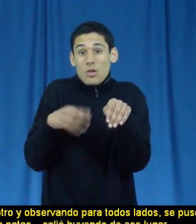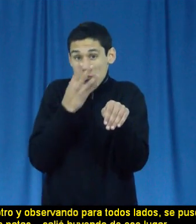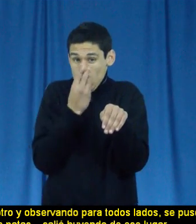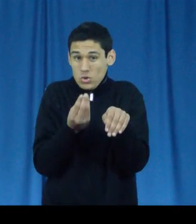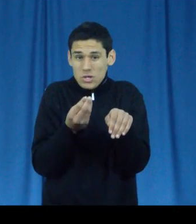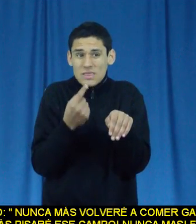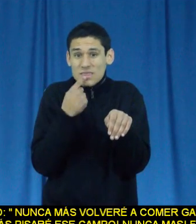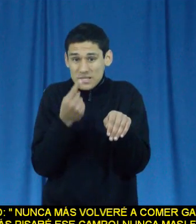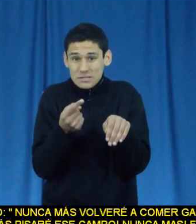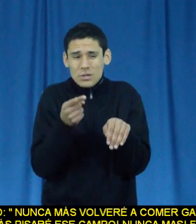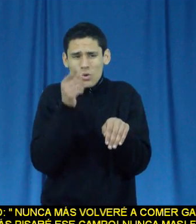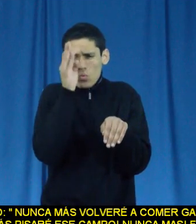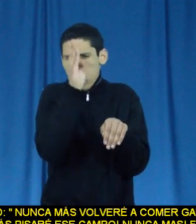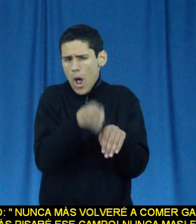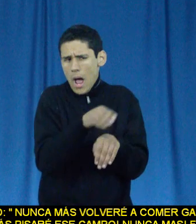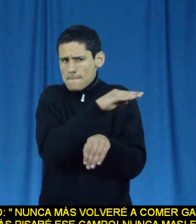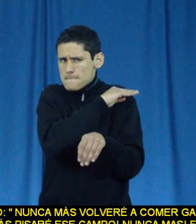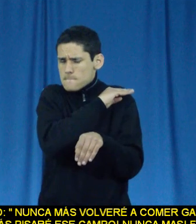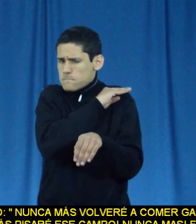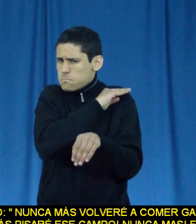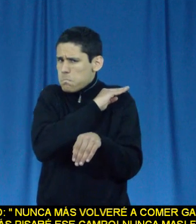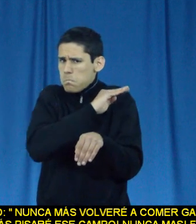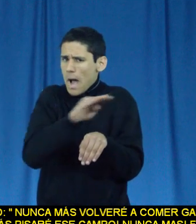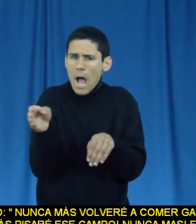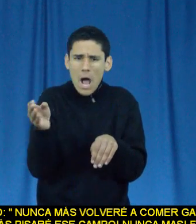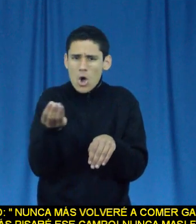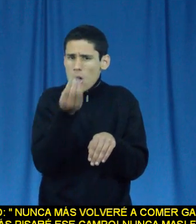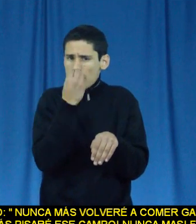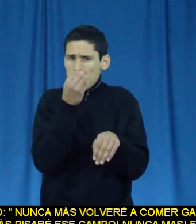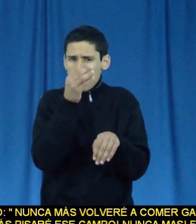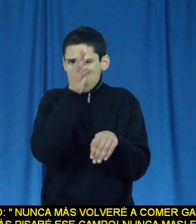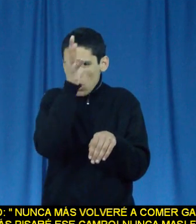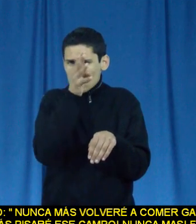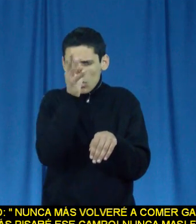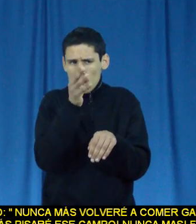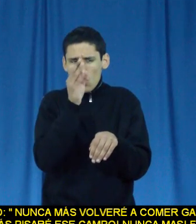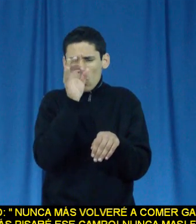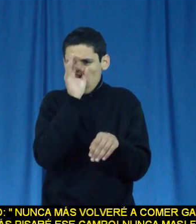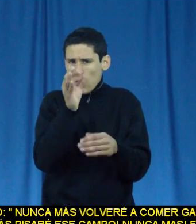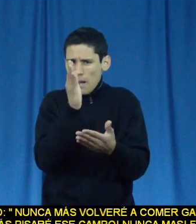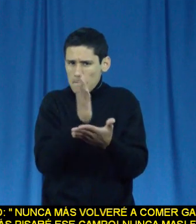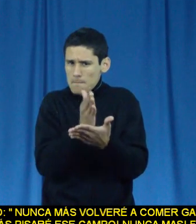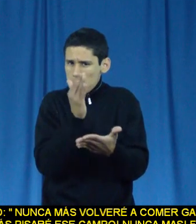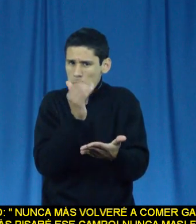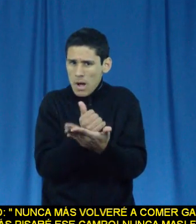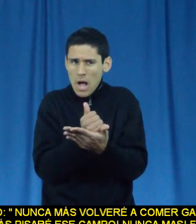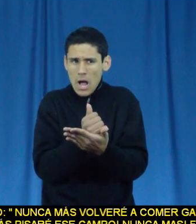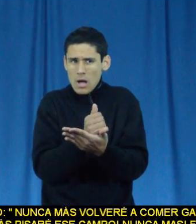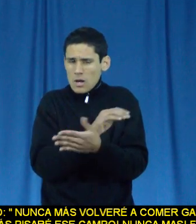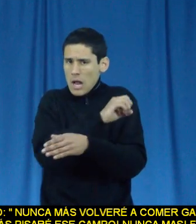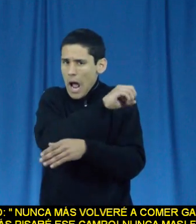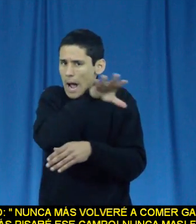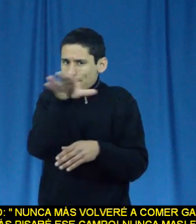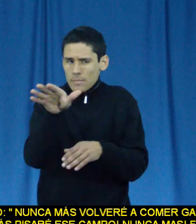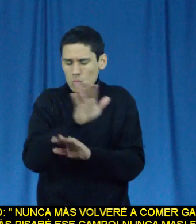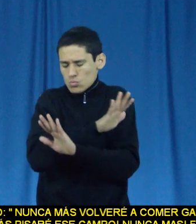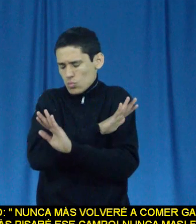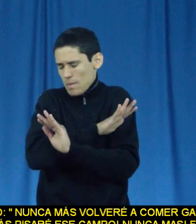¿Con tres patas? Salió huyendo de ese lugar. El zorro dijo, nunca más volveré a comer gallinas.